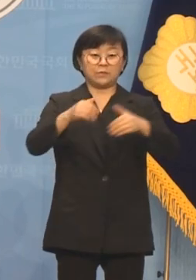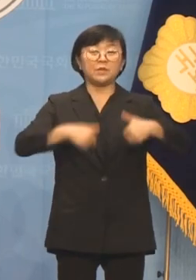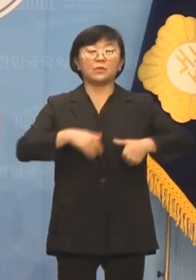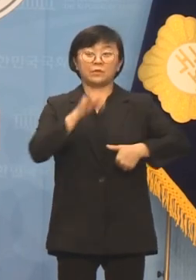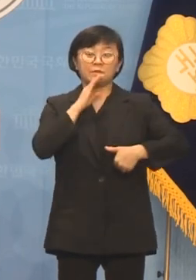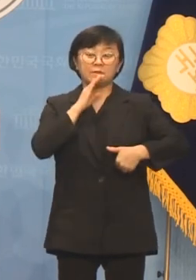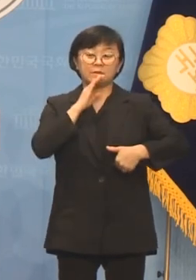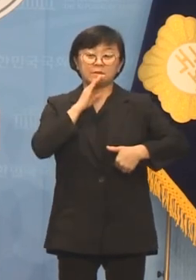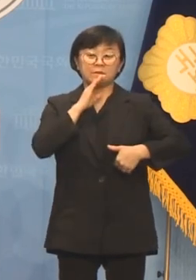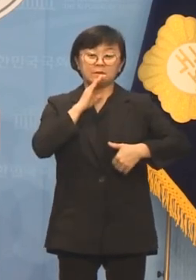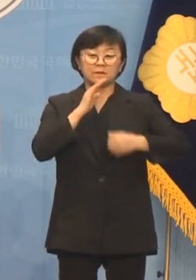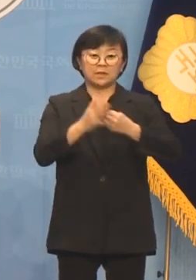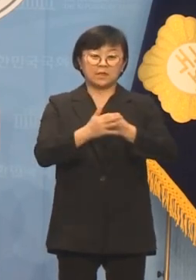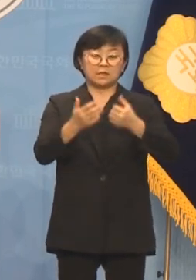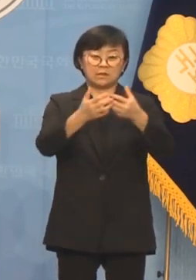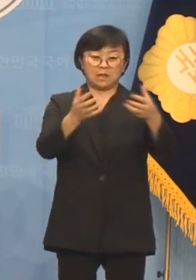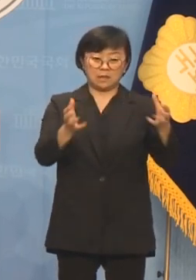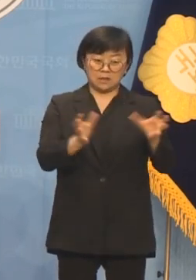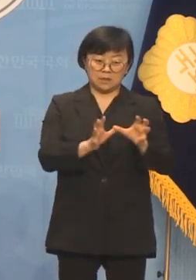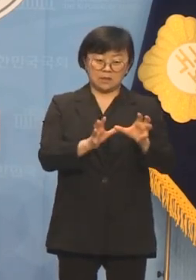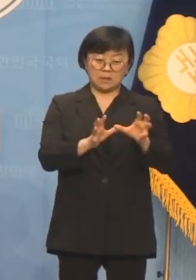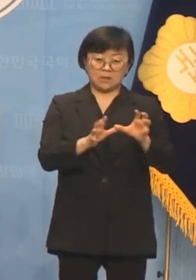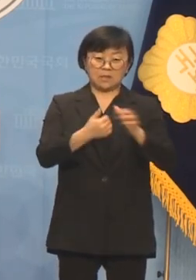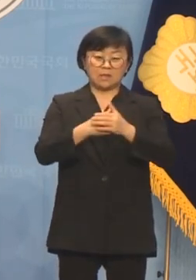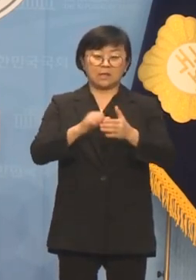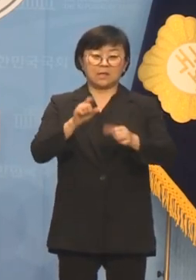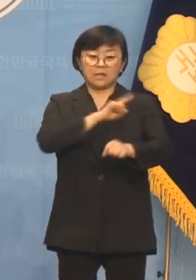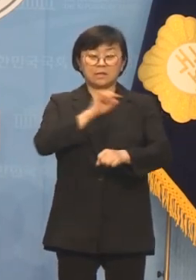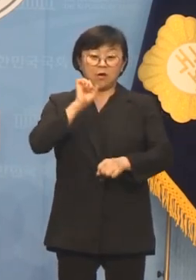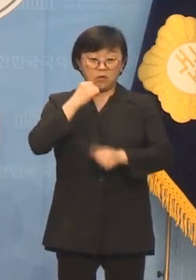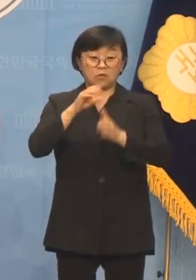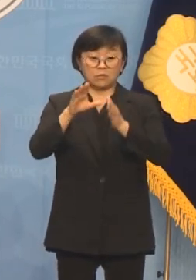분이 당이 가장 어려운 시기에